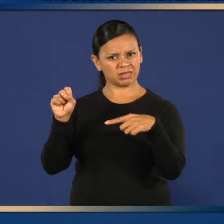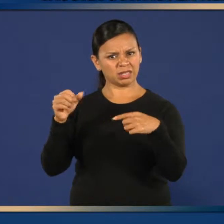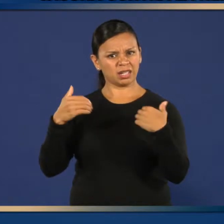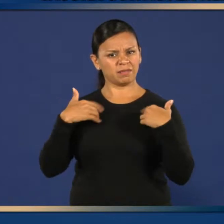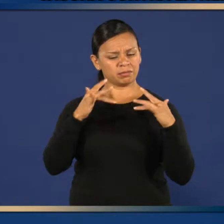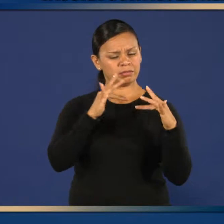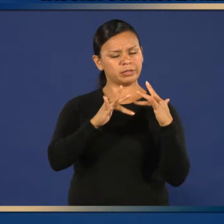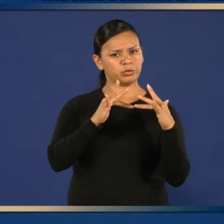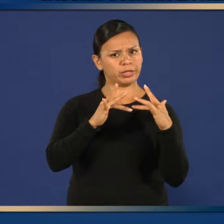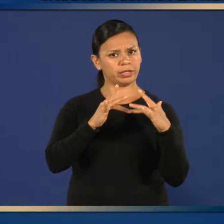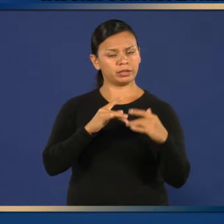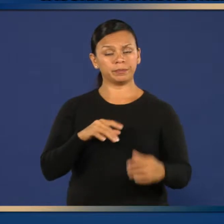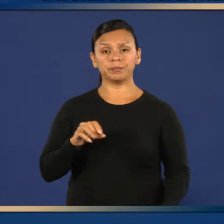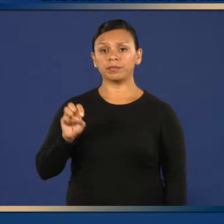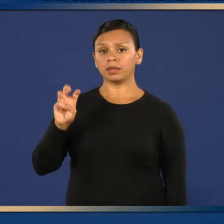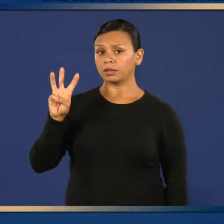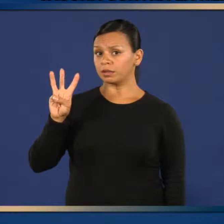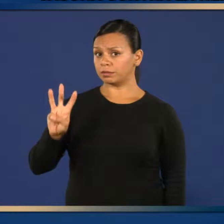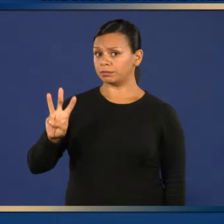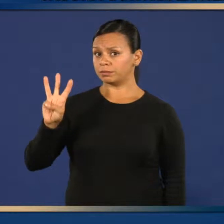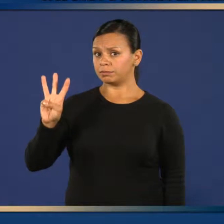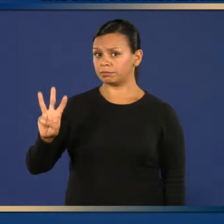rs en